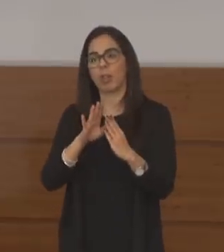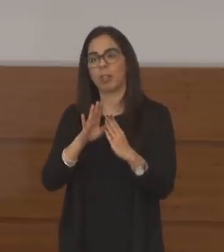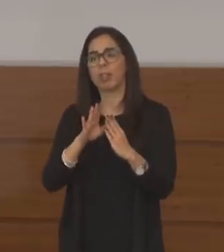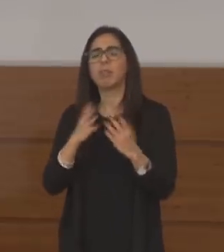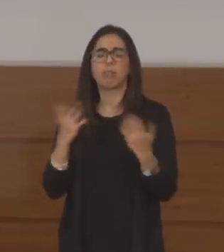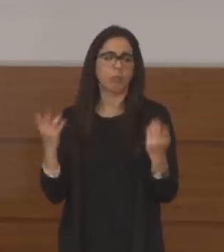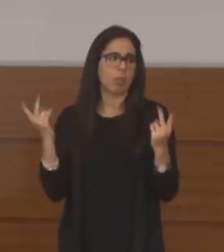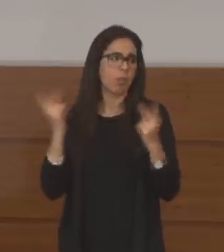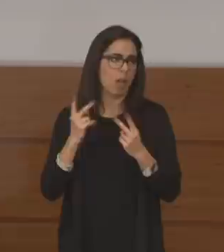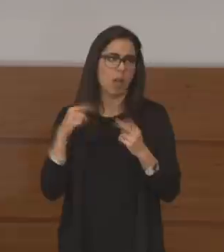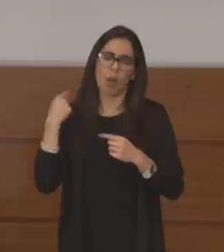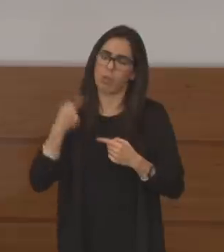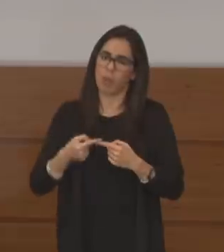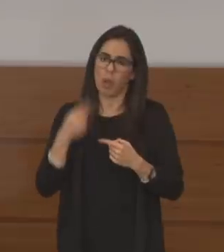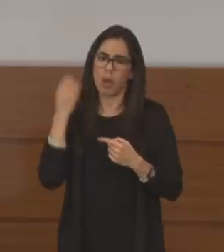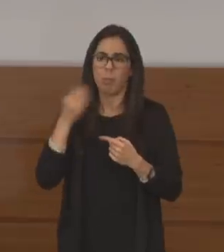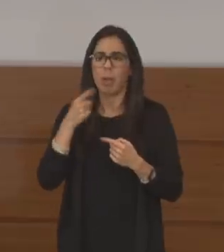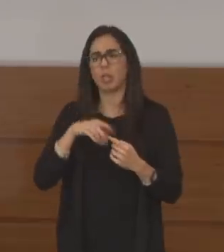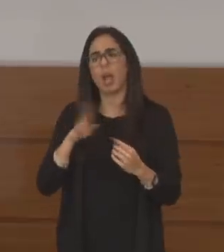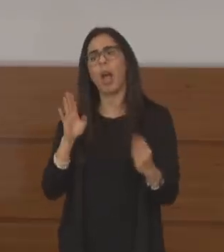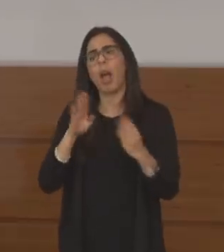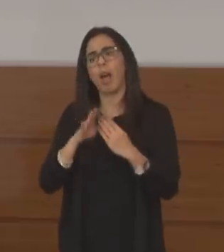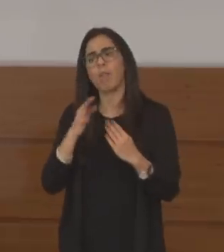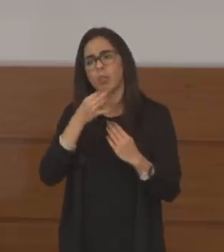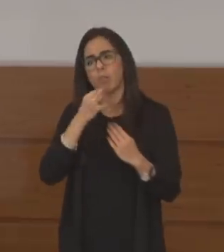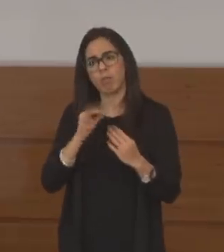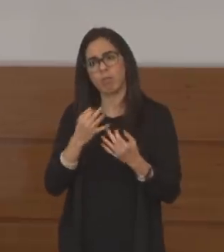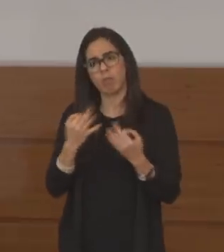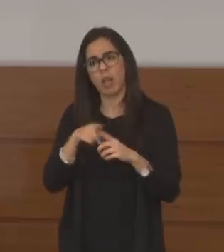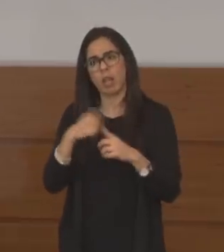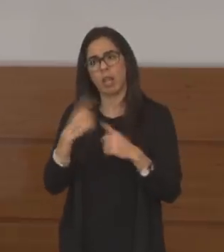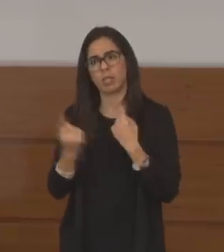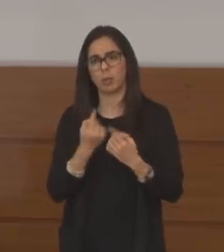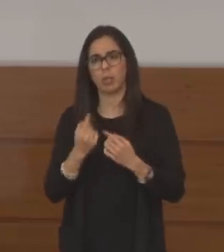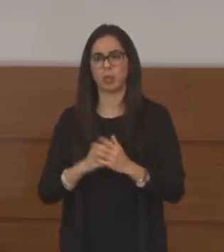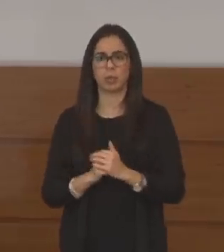in modo adeguato alla situazione